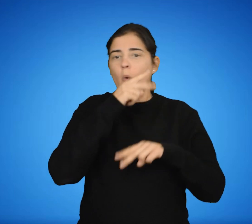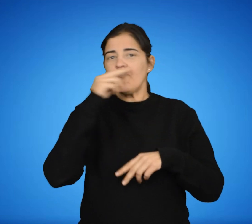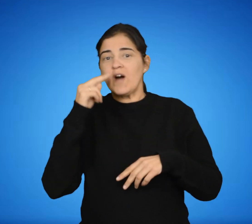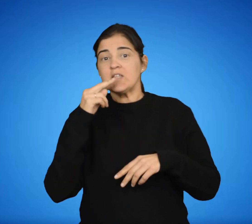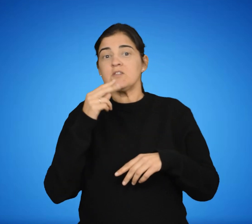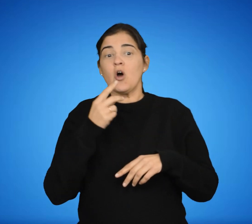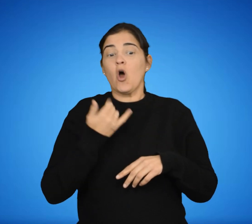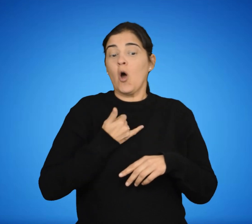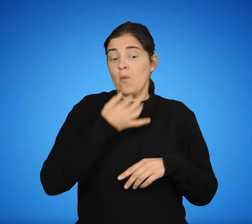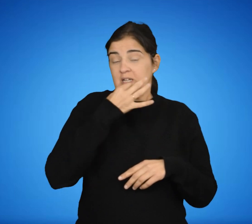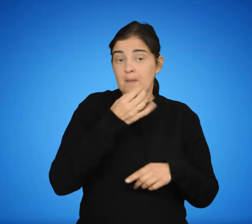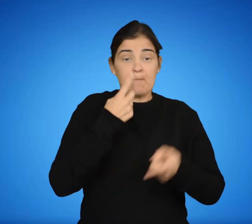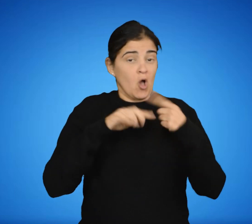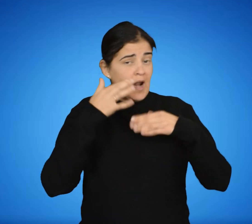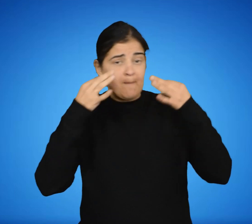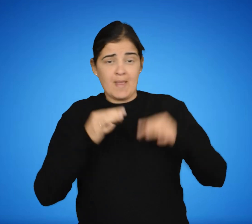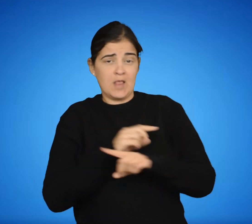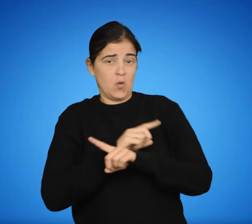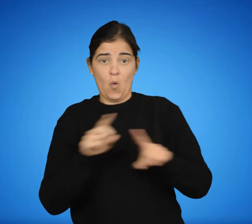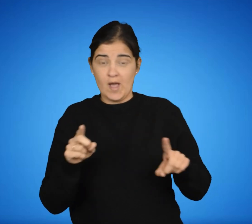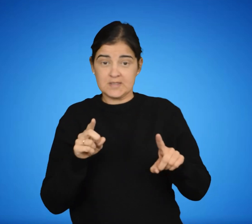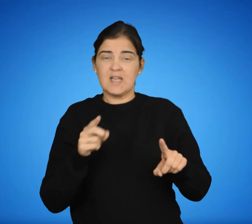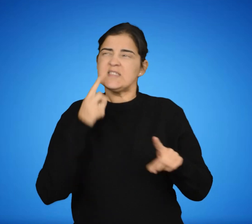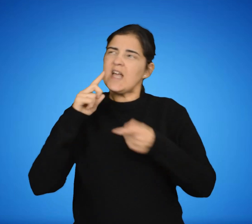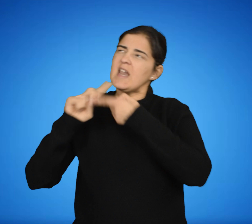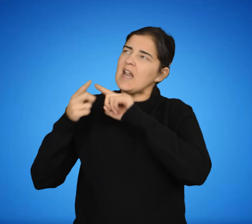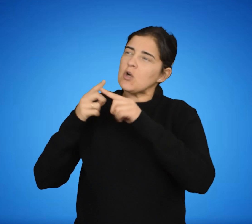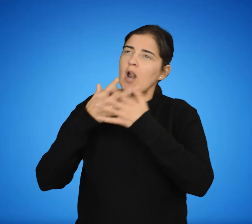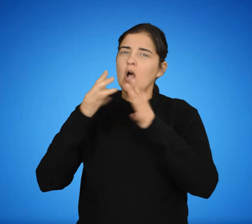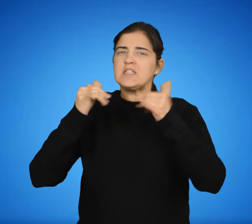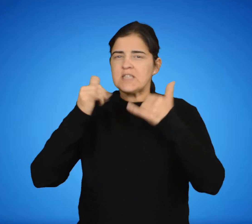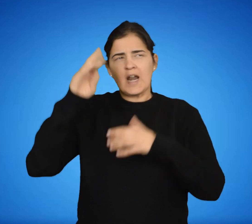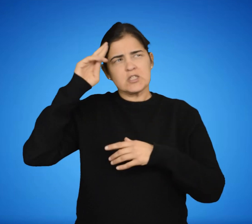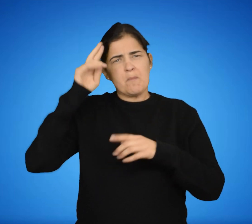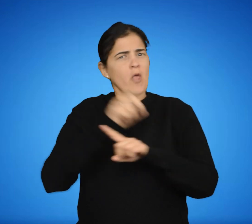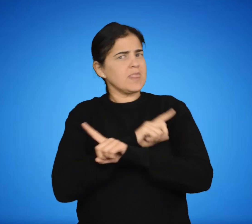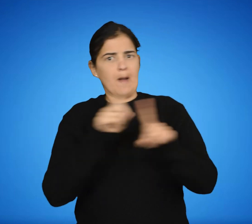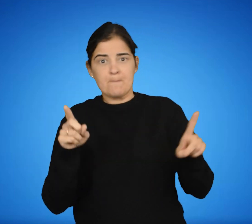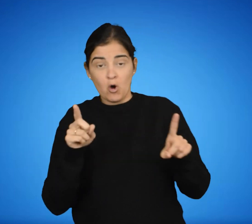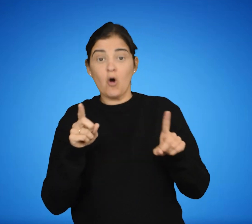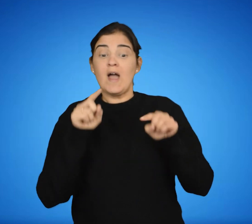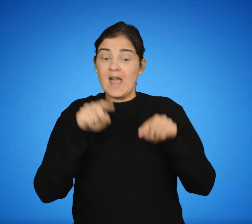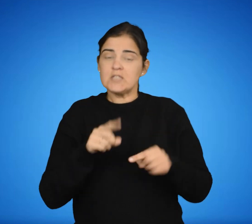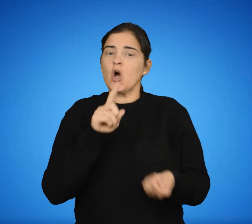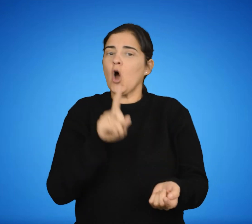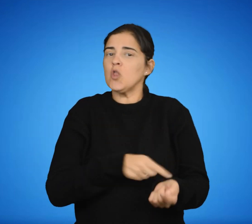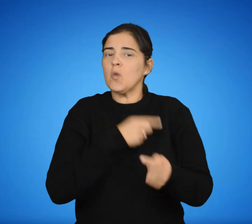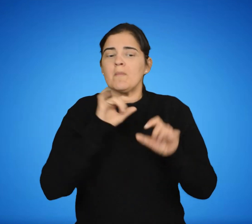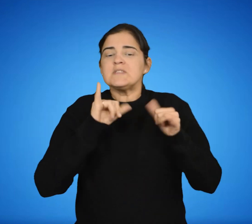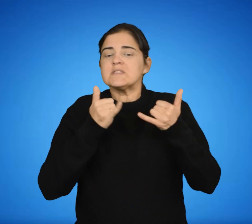se lo dice pero realmente no lo es, se lo relaciona con algo razonado pero tampoco lo es efecto de la costumbre de los